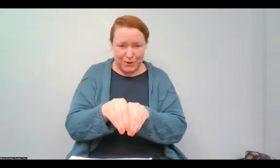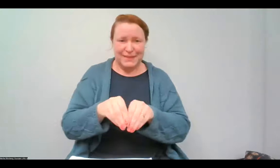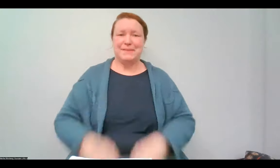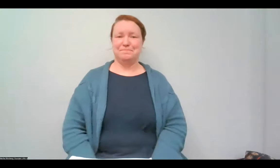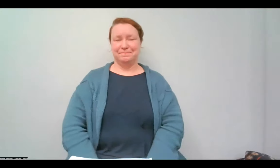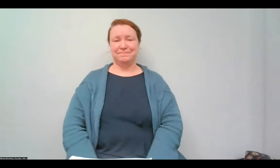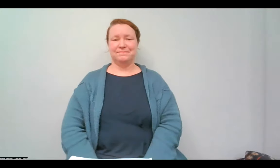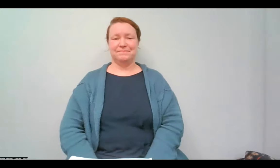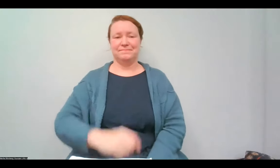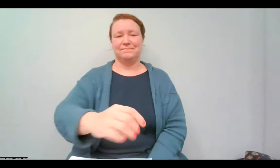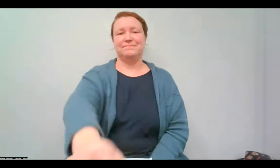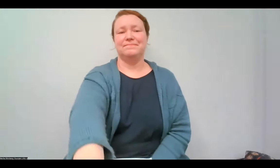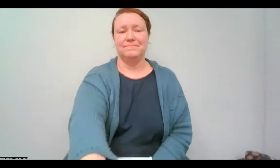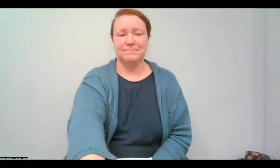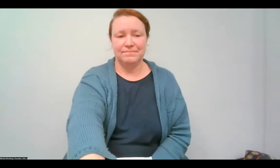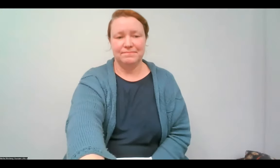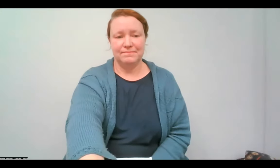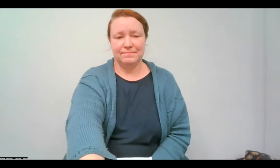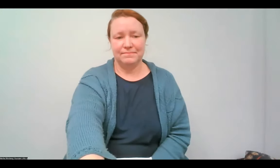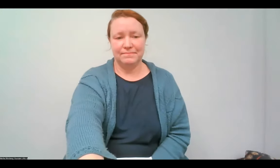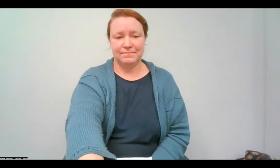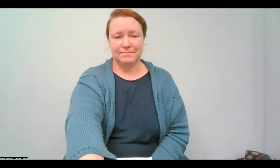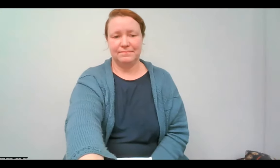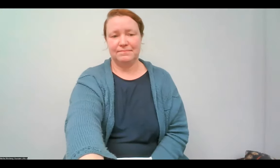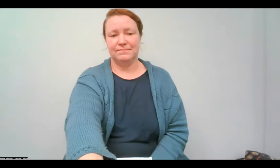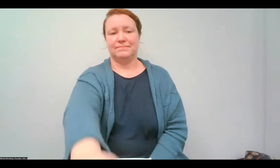työryhmän raportti oli kokonaisuudessaan.